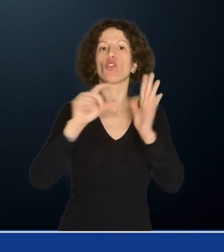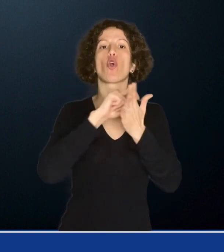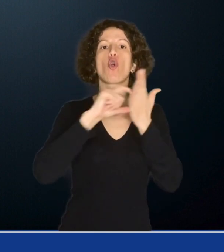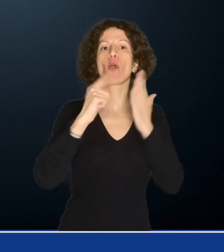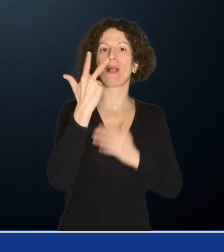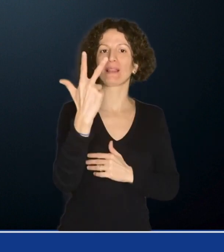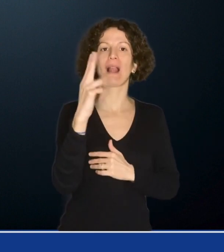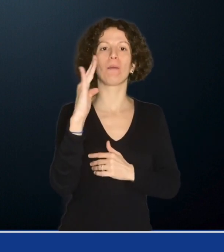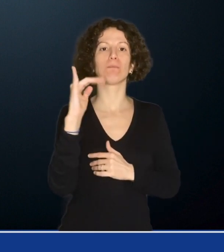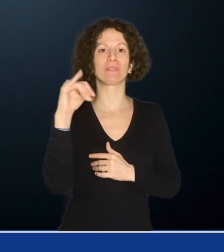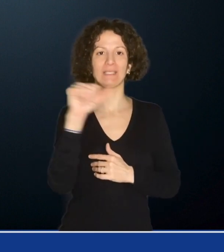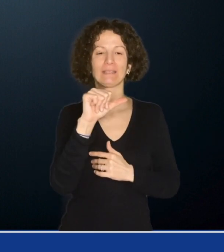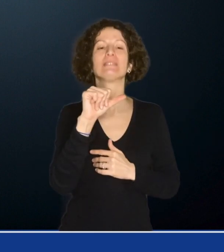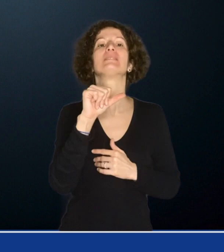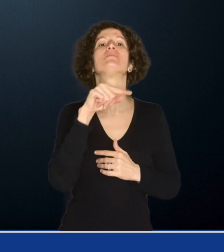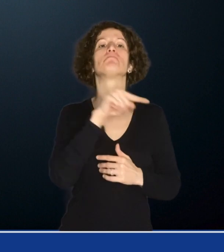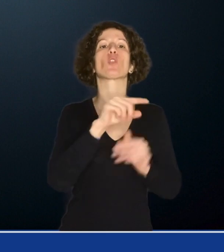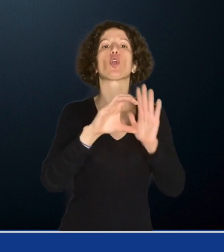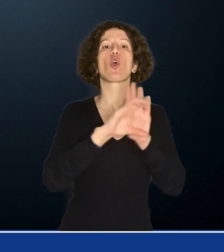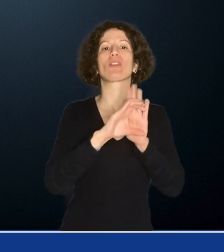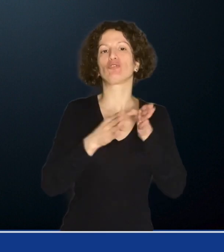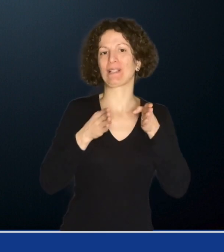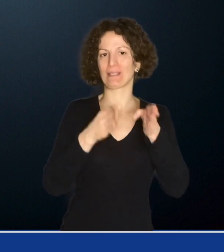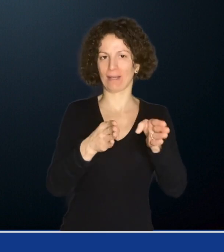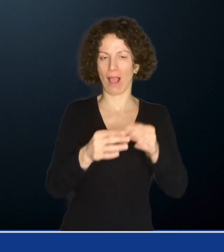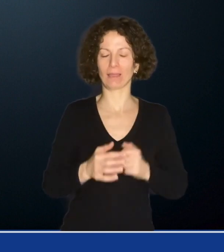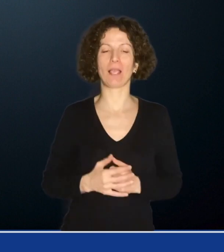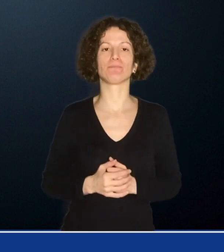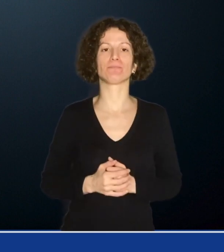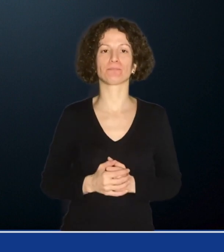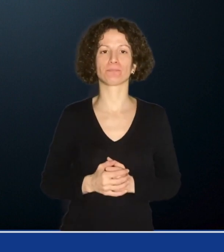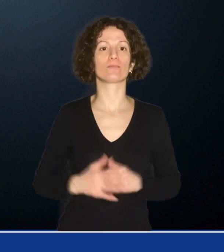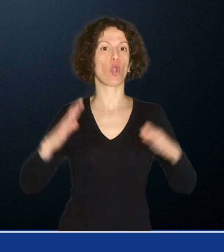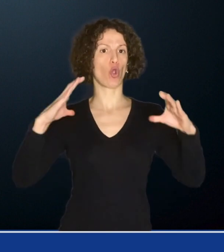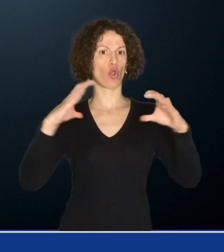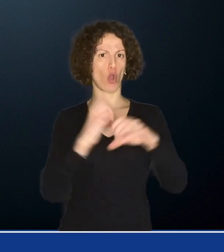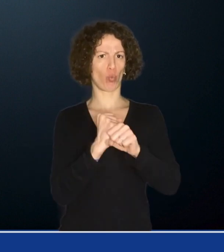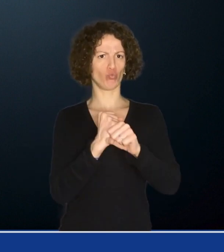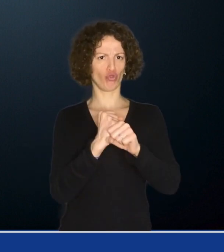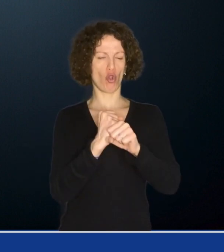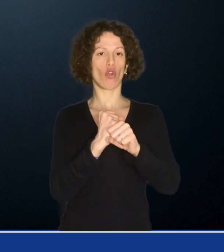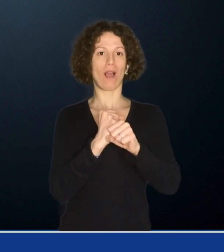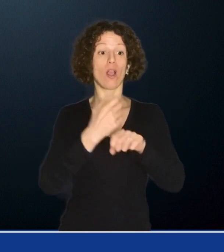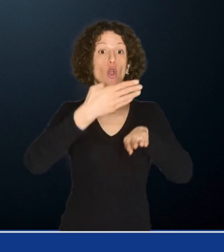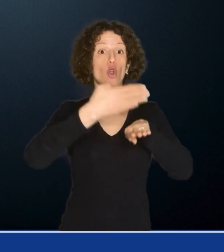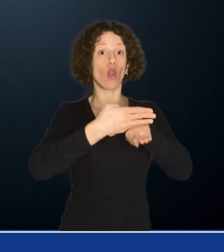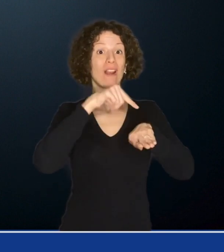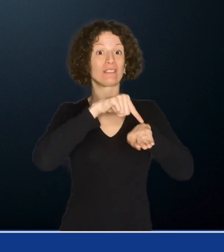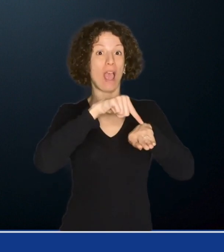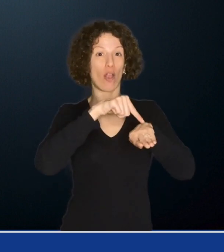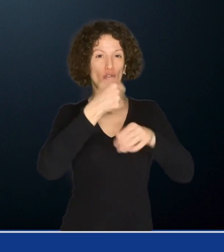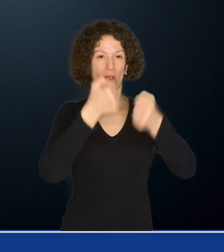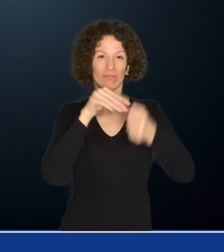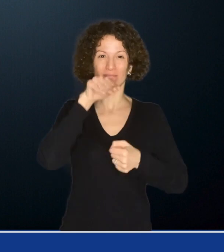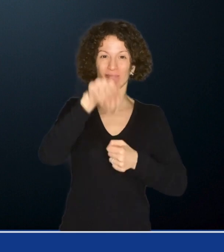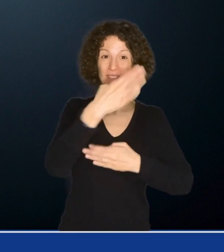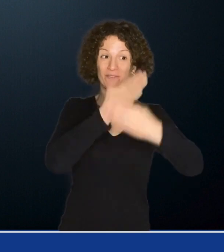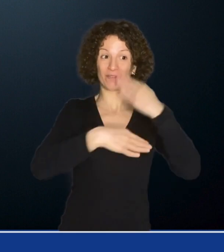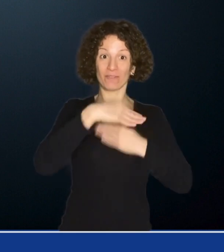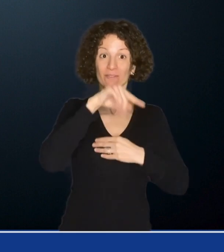188 del Codice della Strada In conclusione il contrassegno invalidi per auto spetta solo